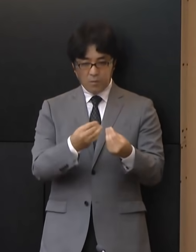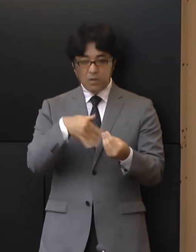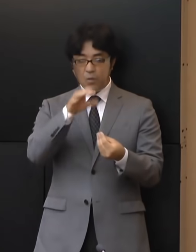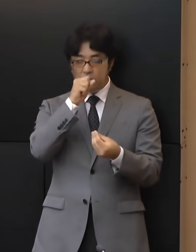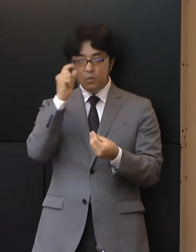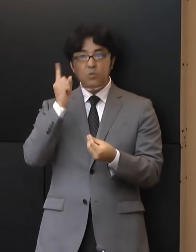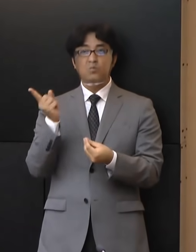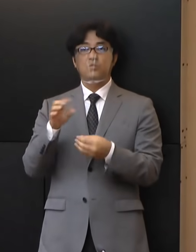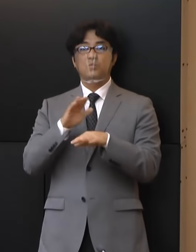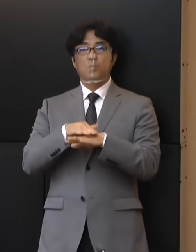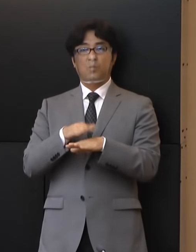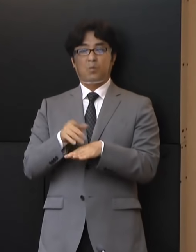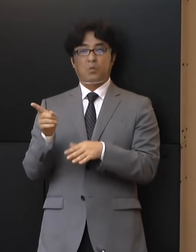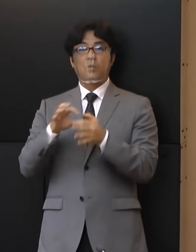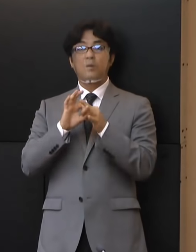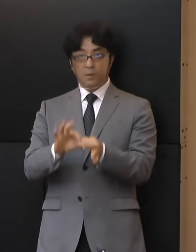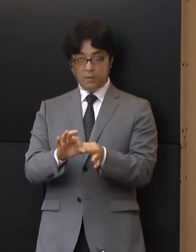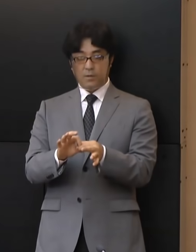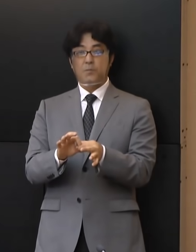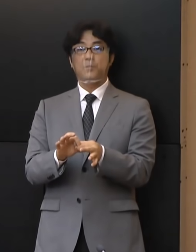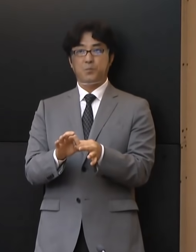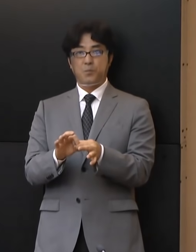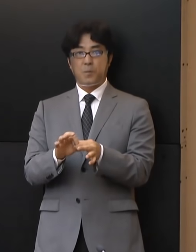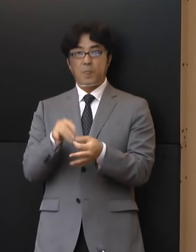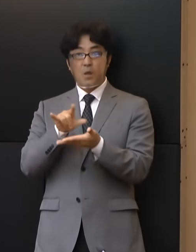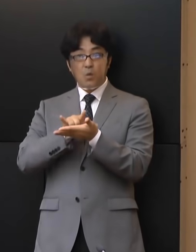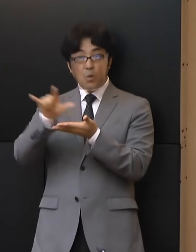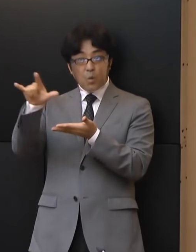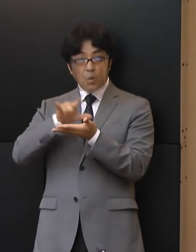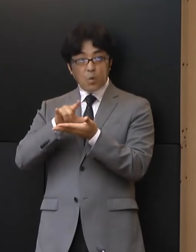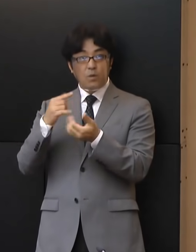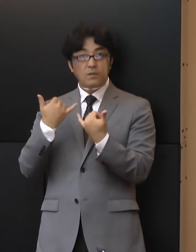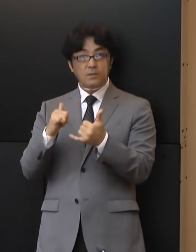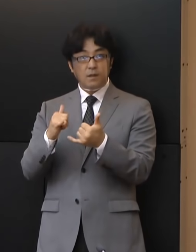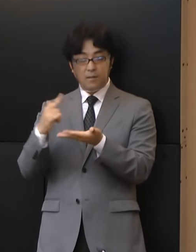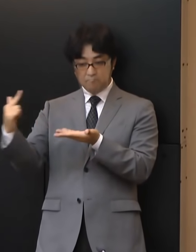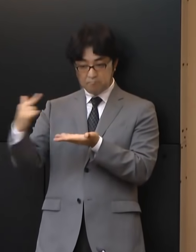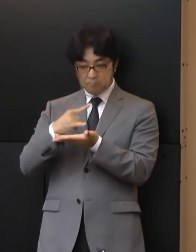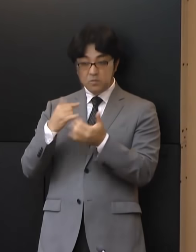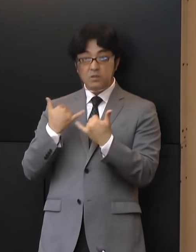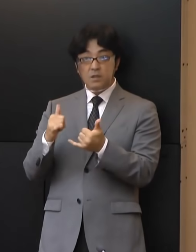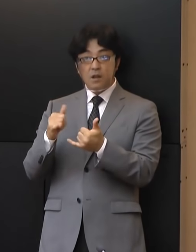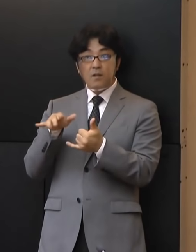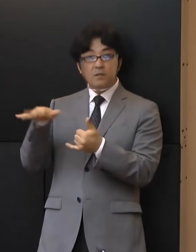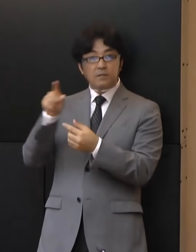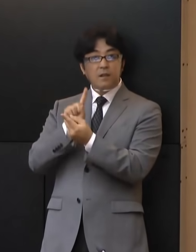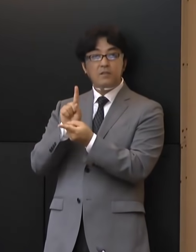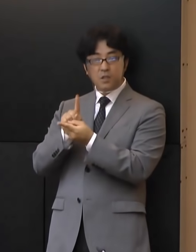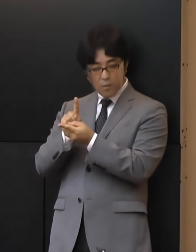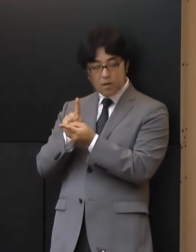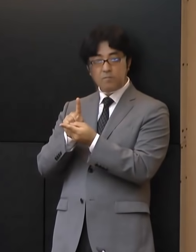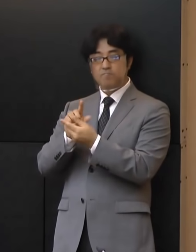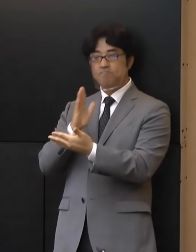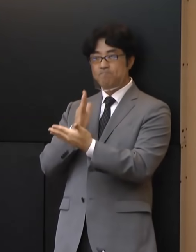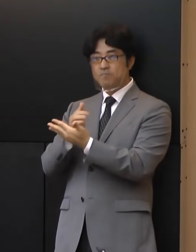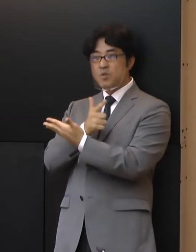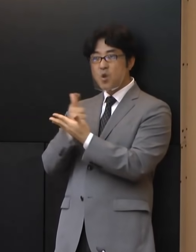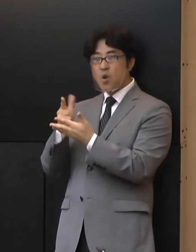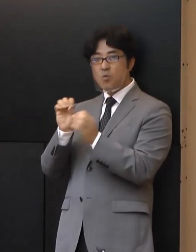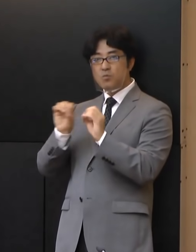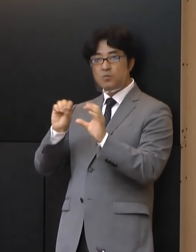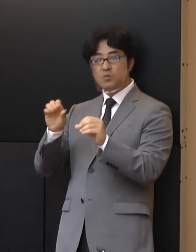を貫いてこの外出渡航者に対する呼びかけは続けていく必要があるということです。でさら